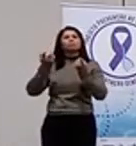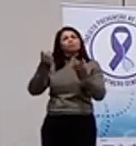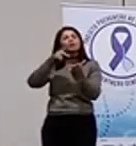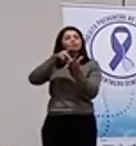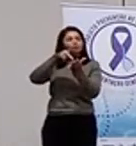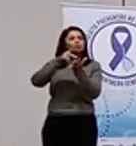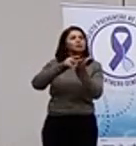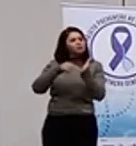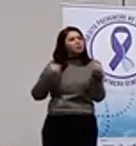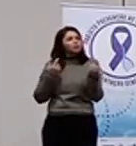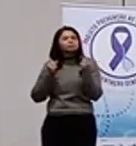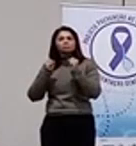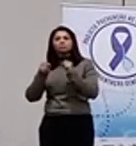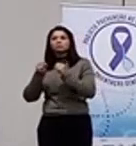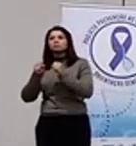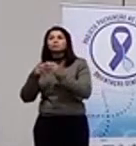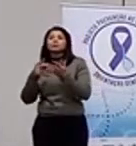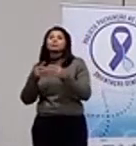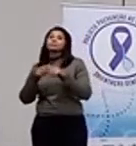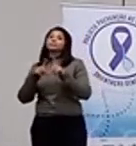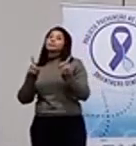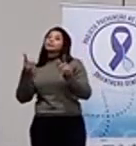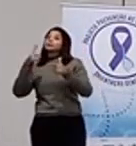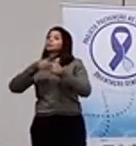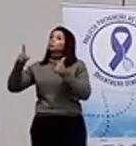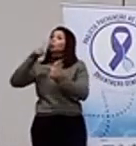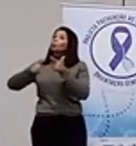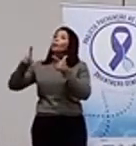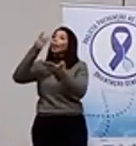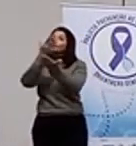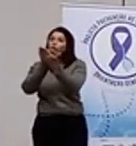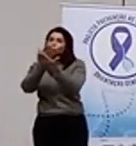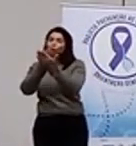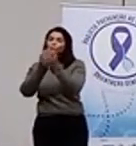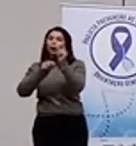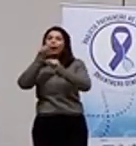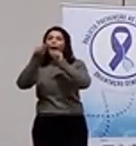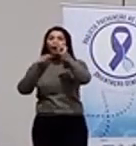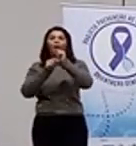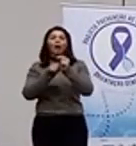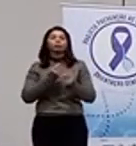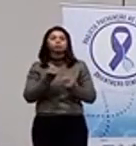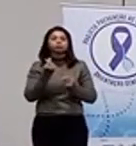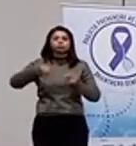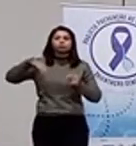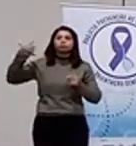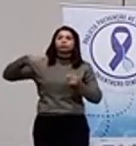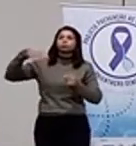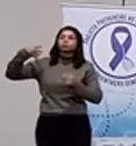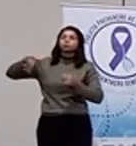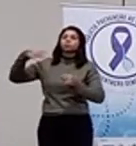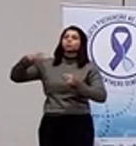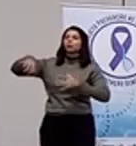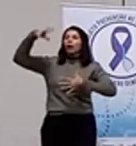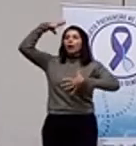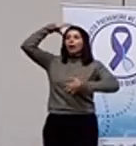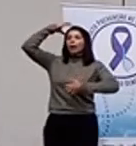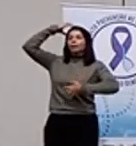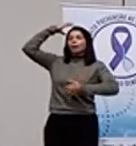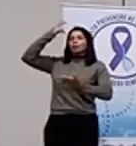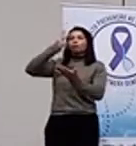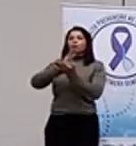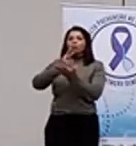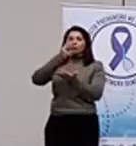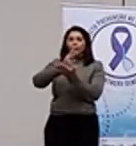O problema é que fazer estudos em chimpanzés são estudos muito caros. Certo? Você tem que manter o chimpanzé, E outro problema